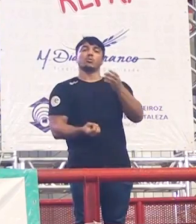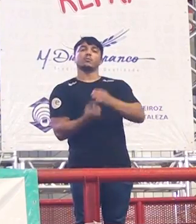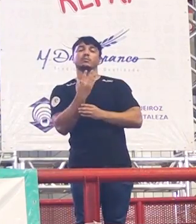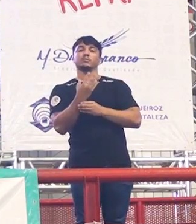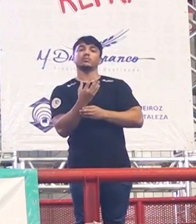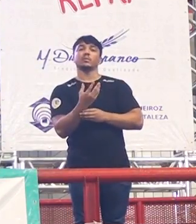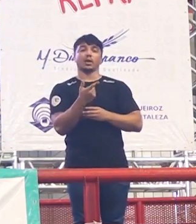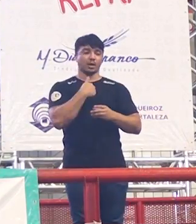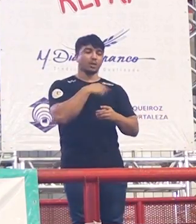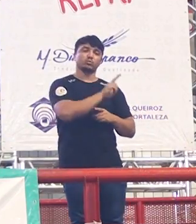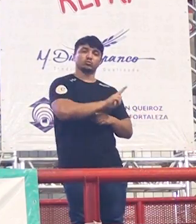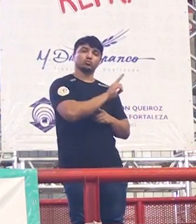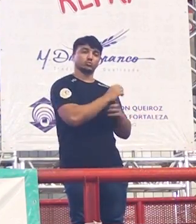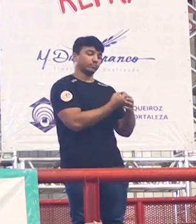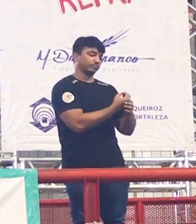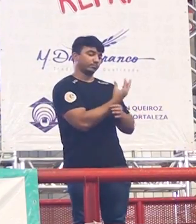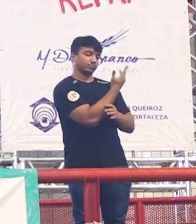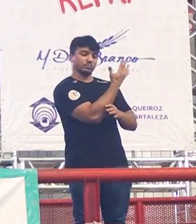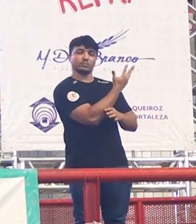de plantas.